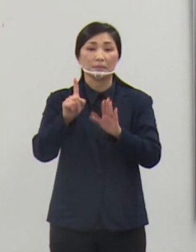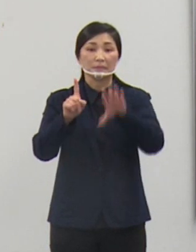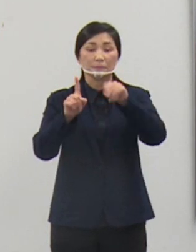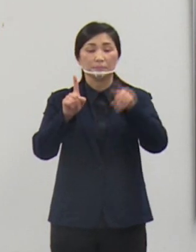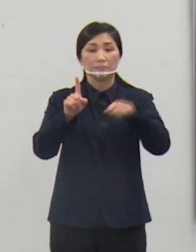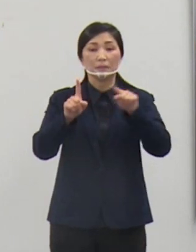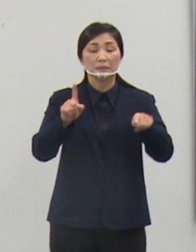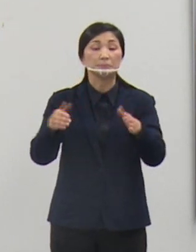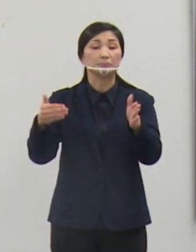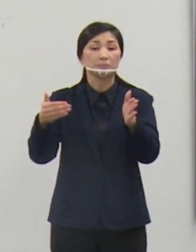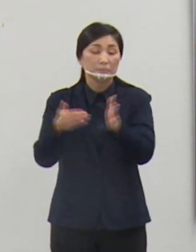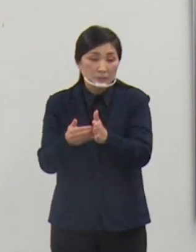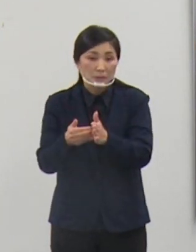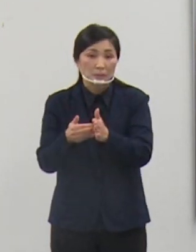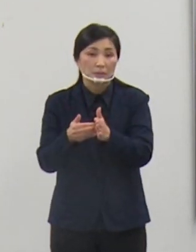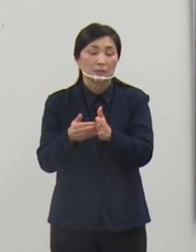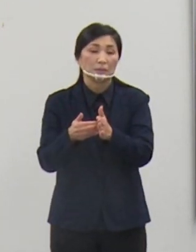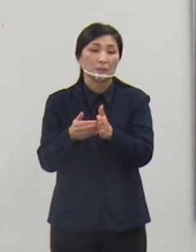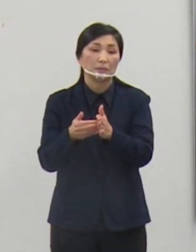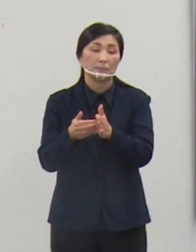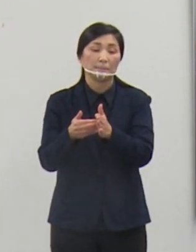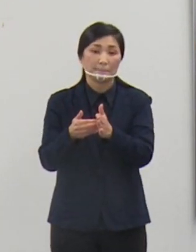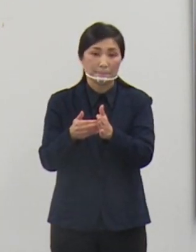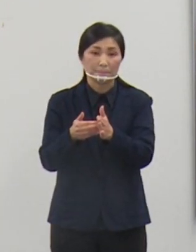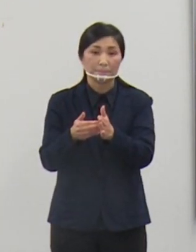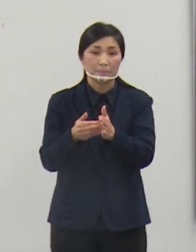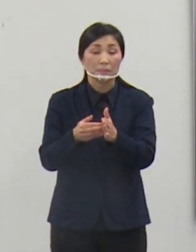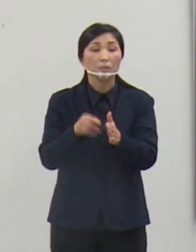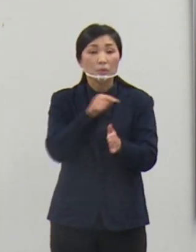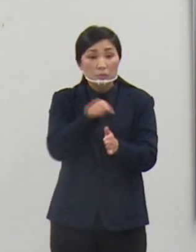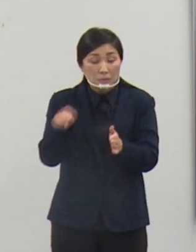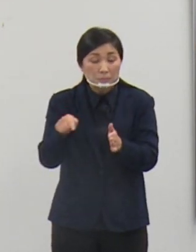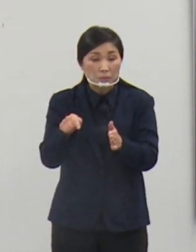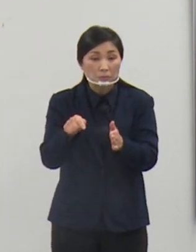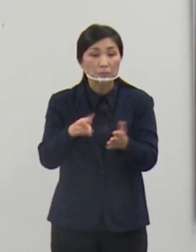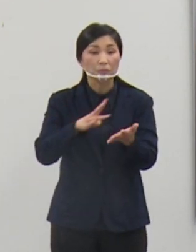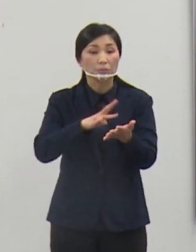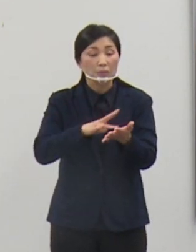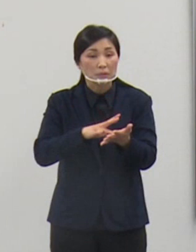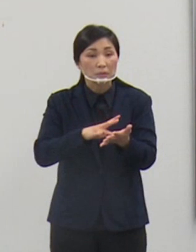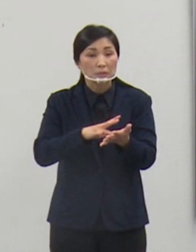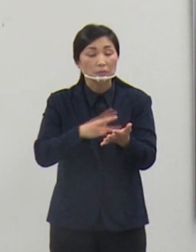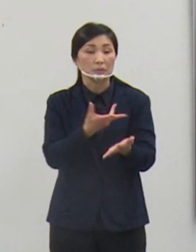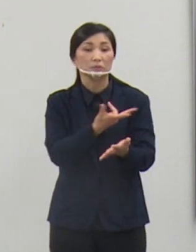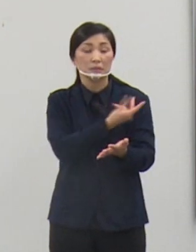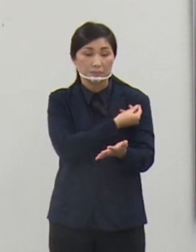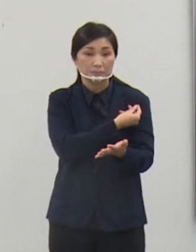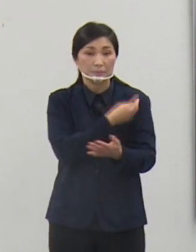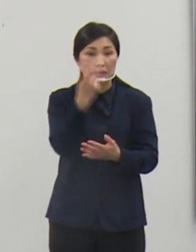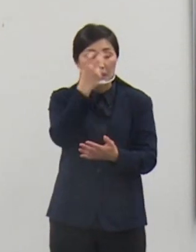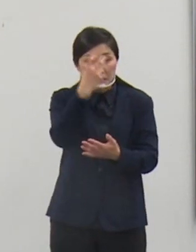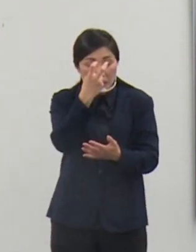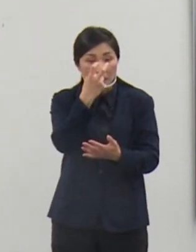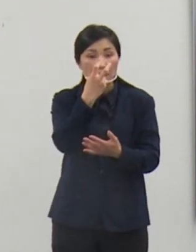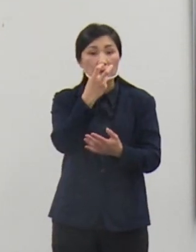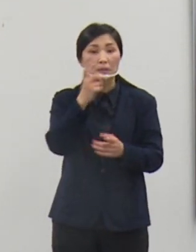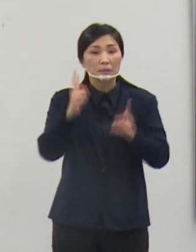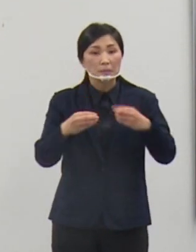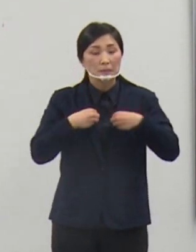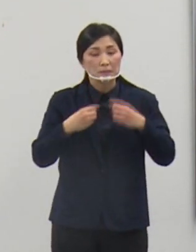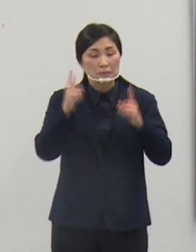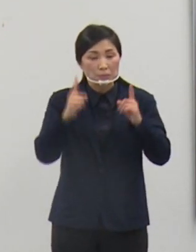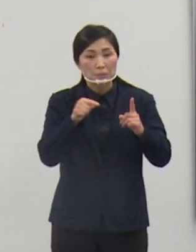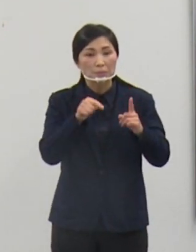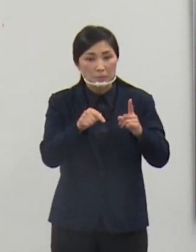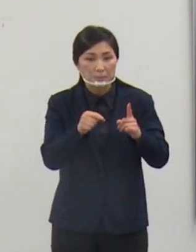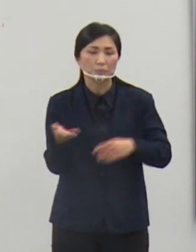までということになりますが、どちらもワクチン検査パッケージ制度を適用することにより収容定員まで緩和することが